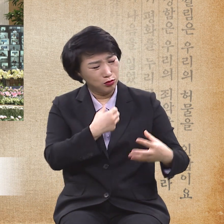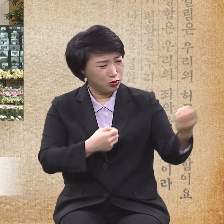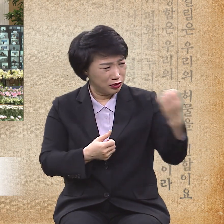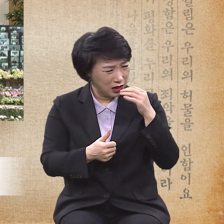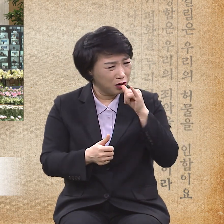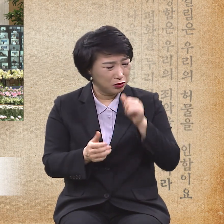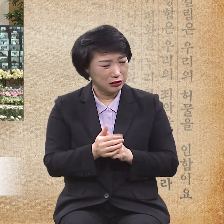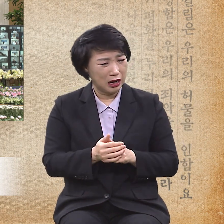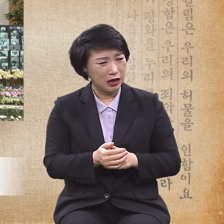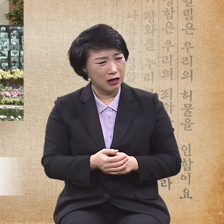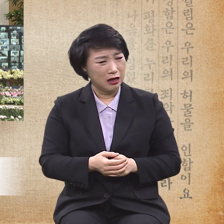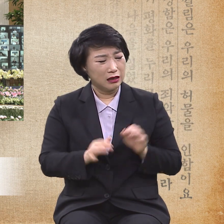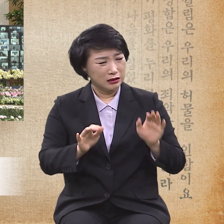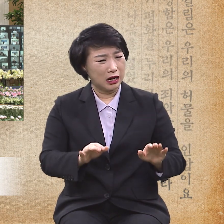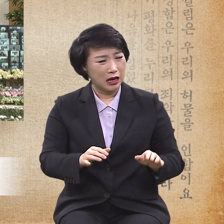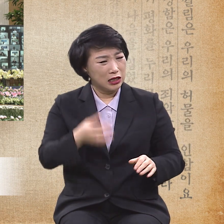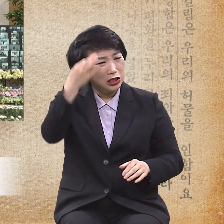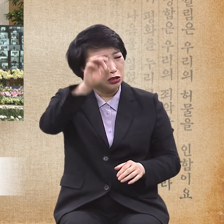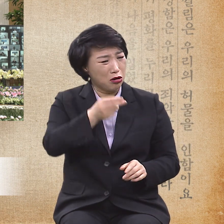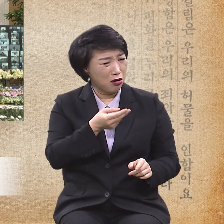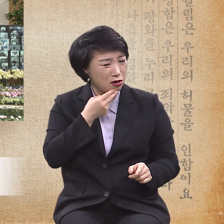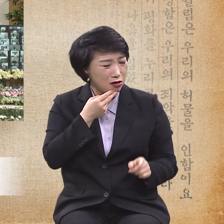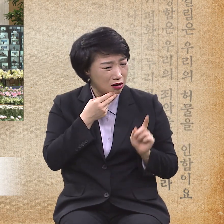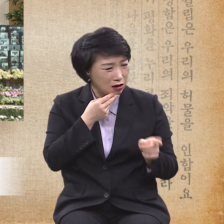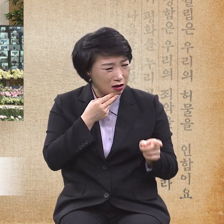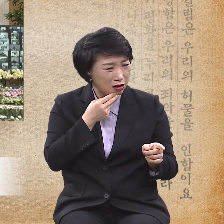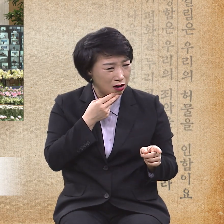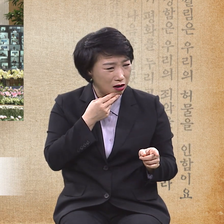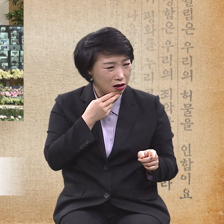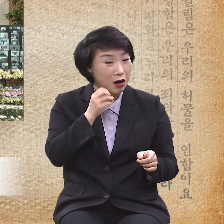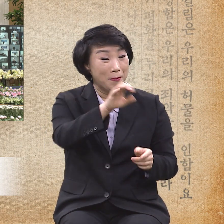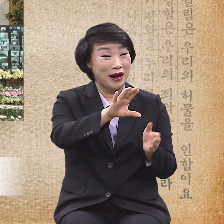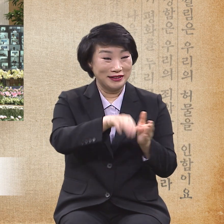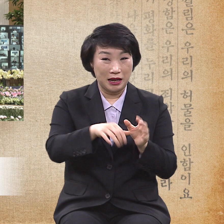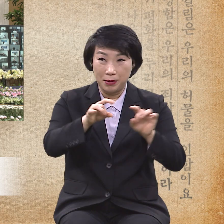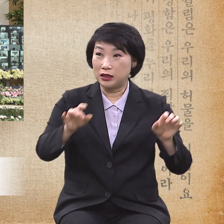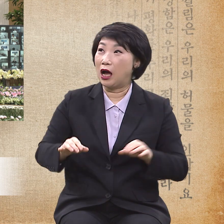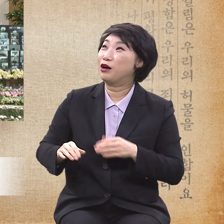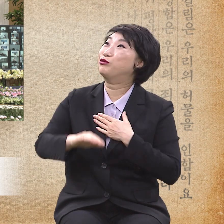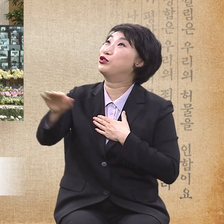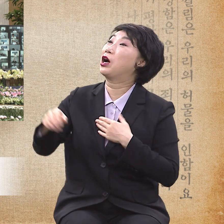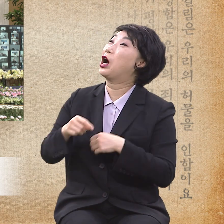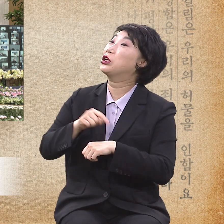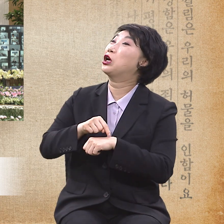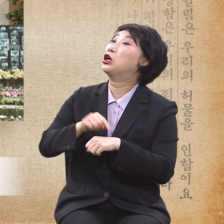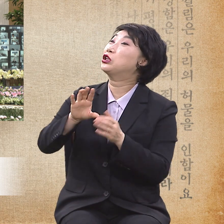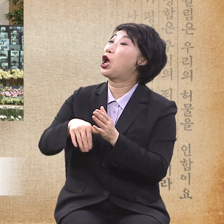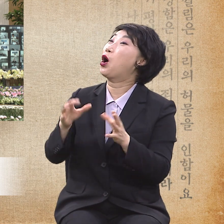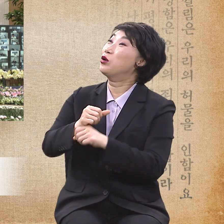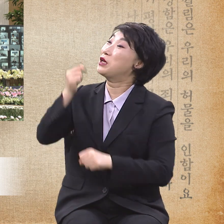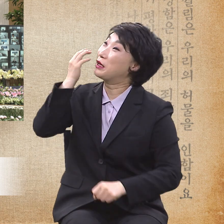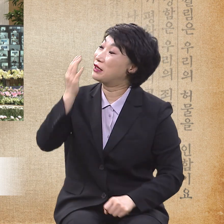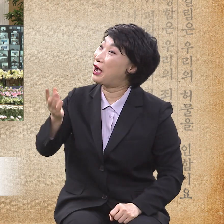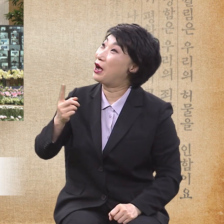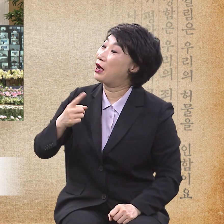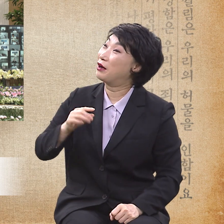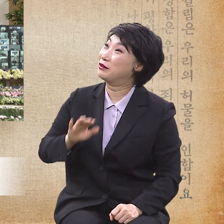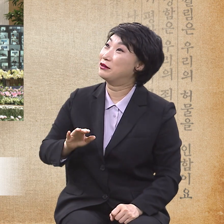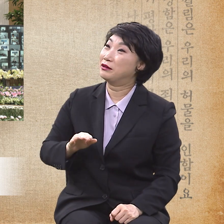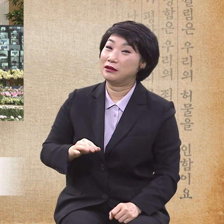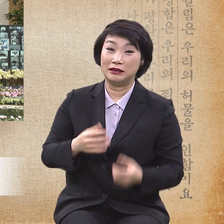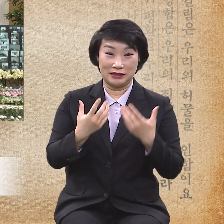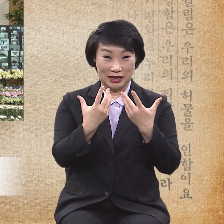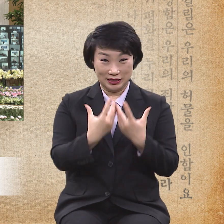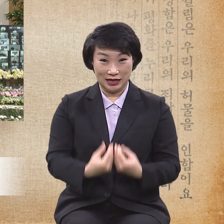무시하고 경멸하고 인정하지 않았다 할 때마다 언제 우리가 그랬나이까? 했습니다.